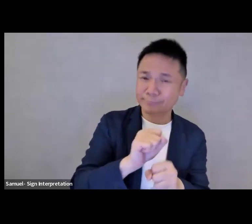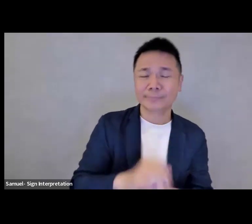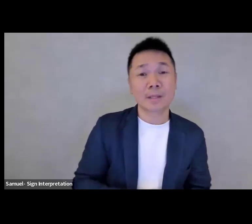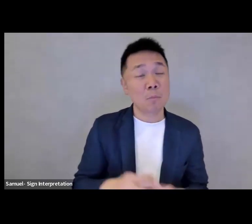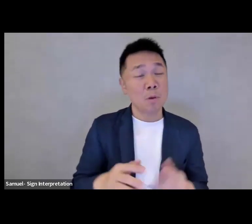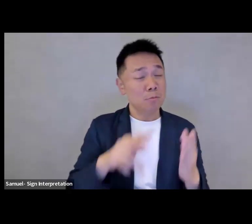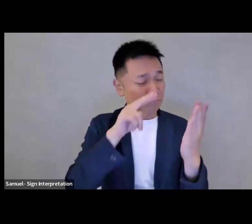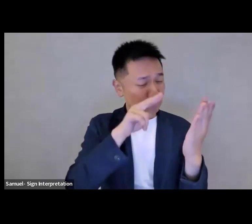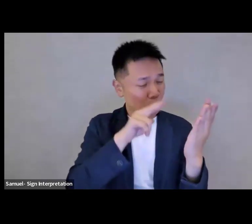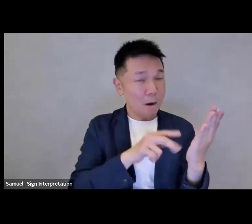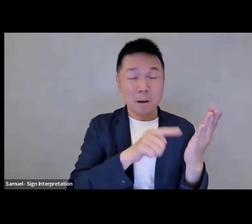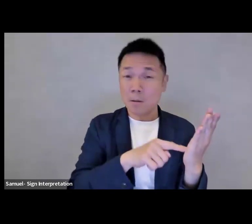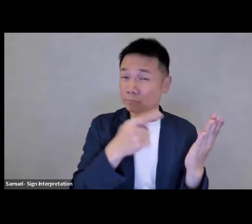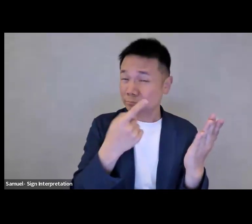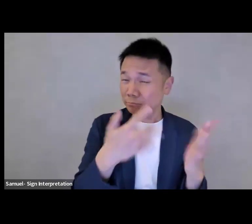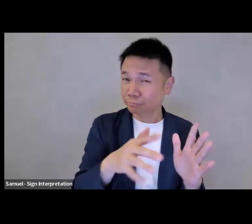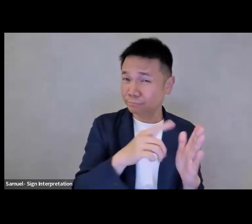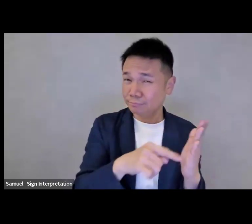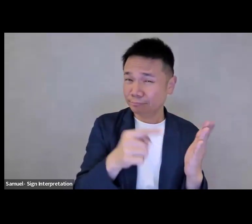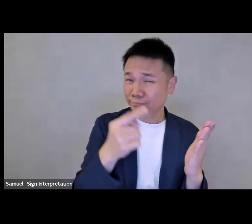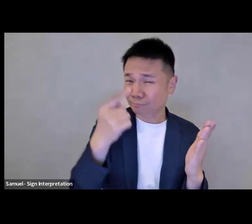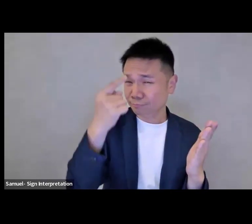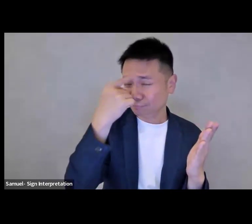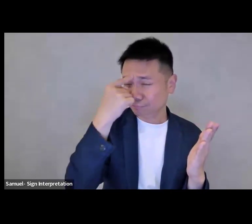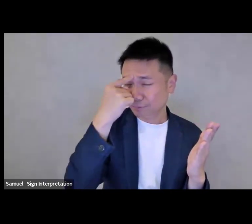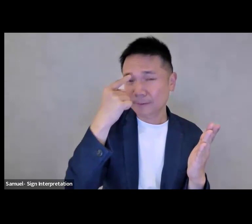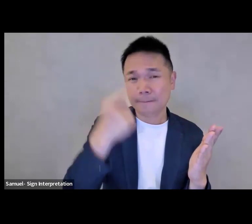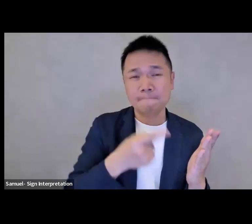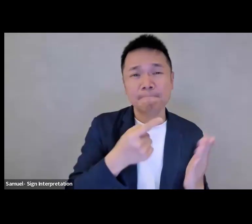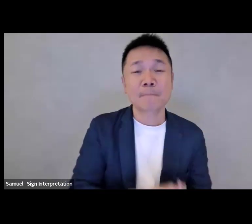这些美丽的这些作品，